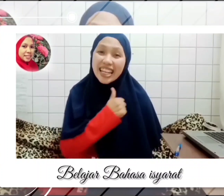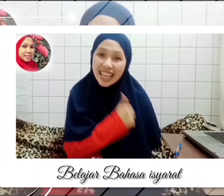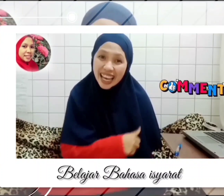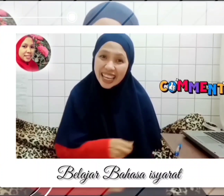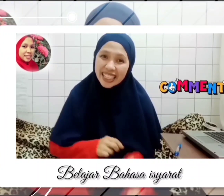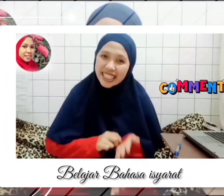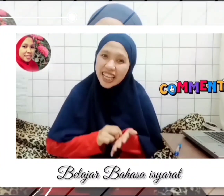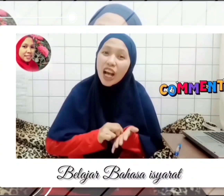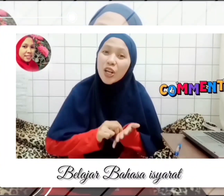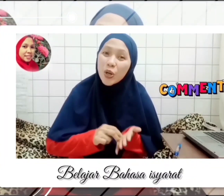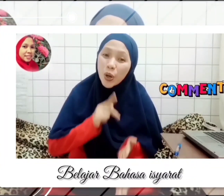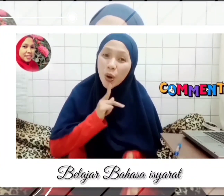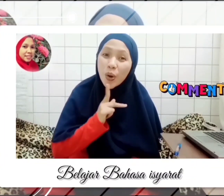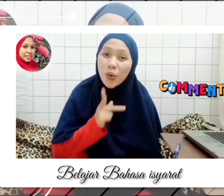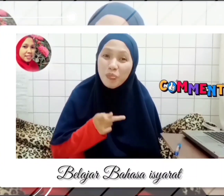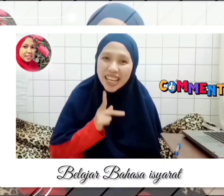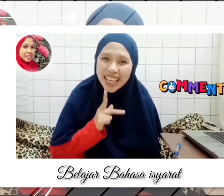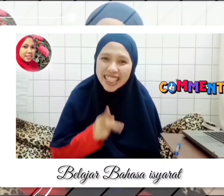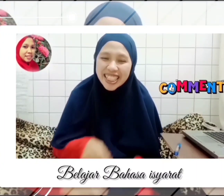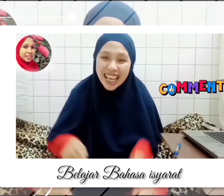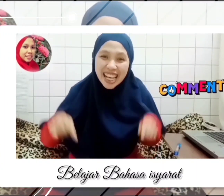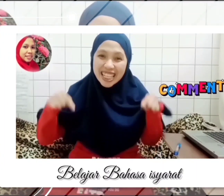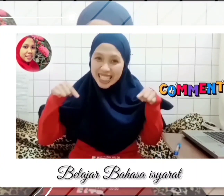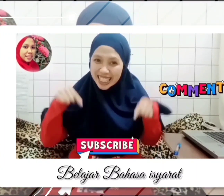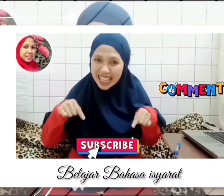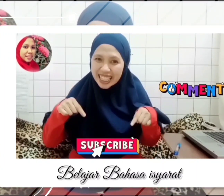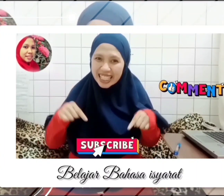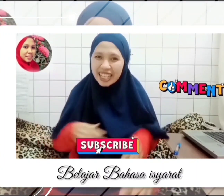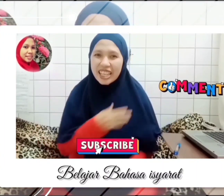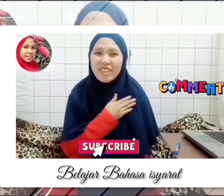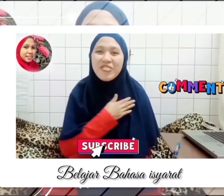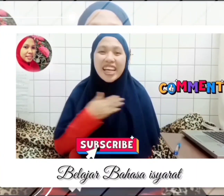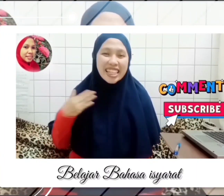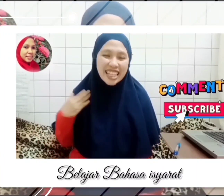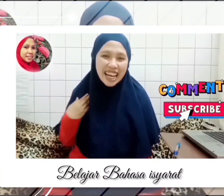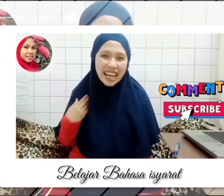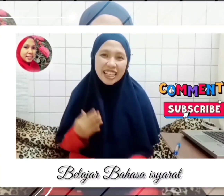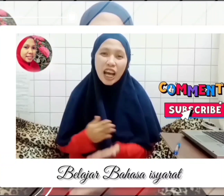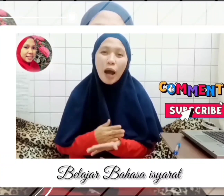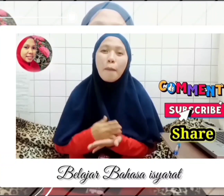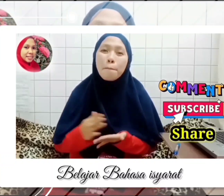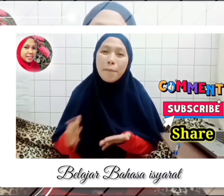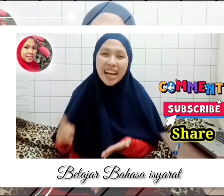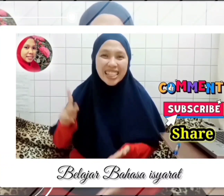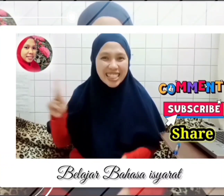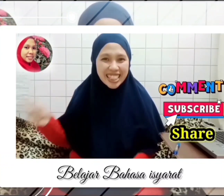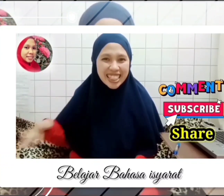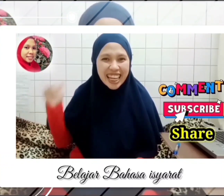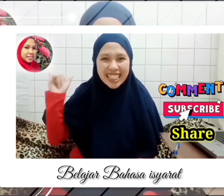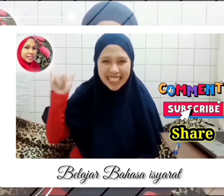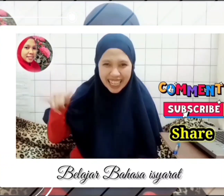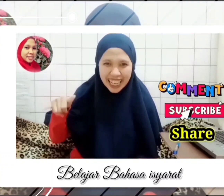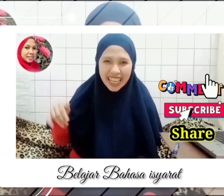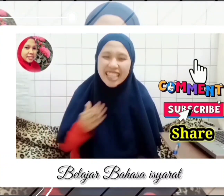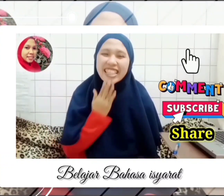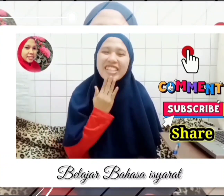bergabung, like, komen, subscribe, dan bagikan ya.